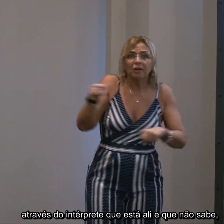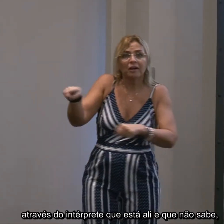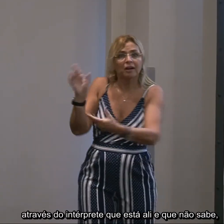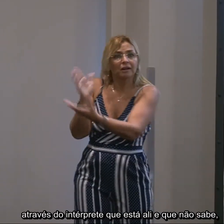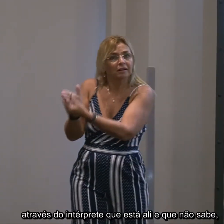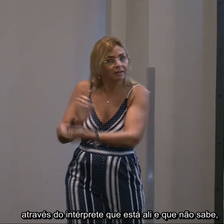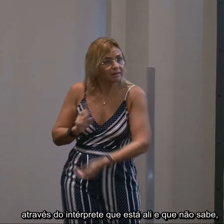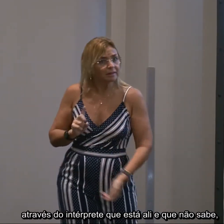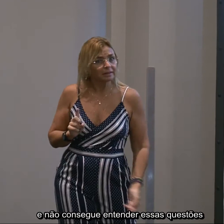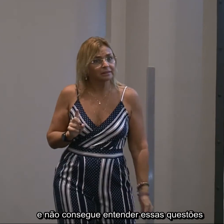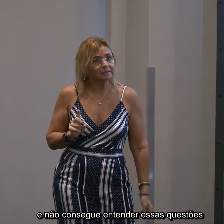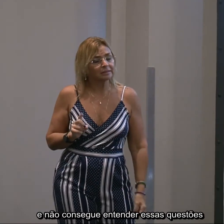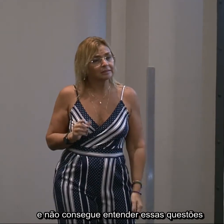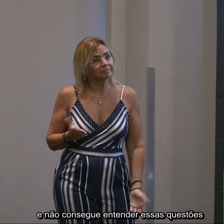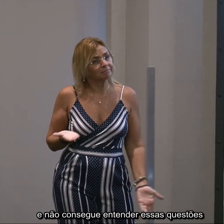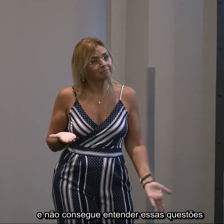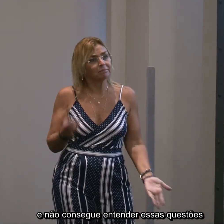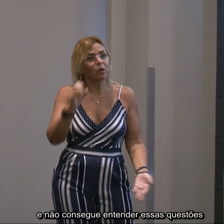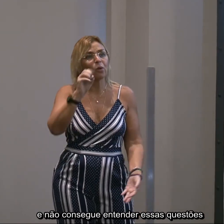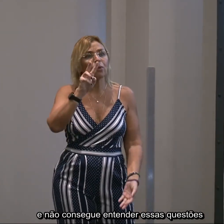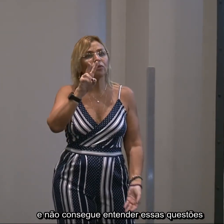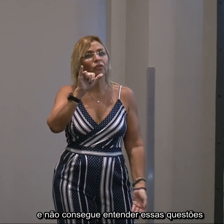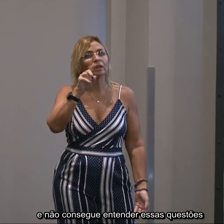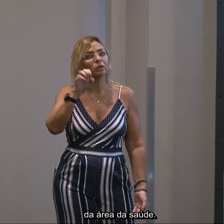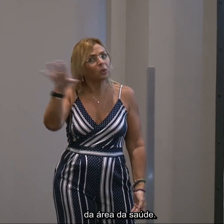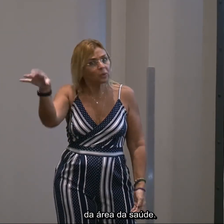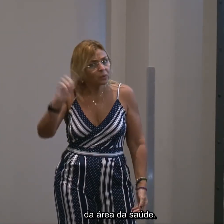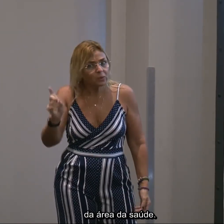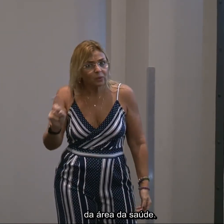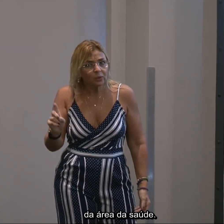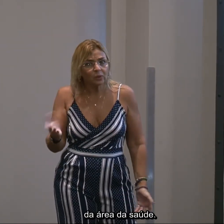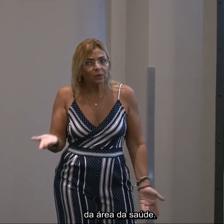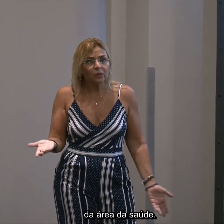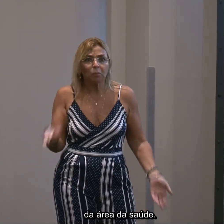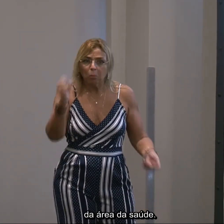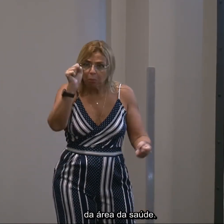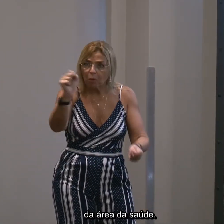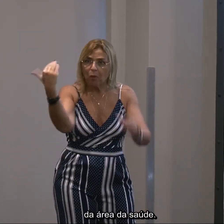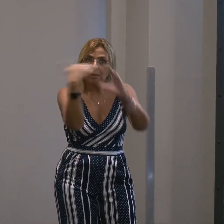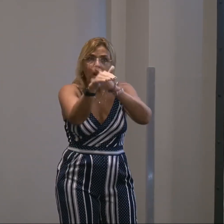não sabe e que não consegue entender essas questões da área da saúde.